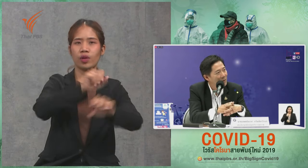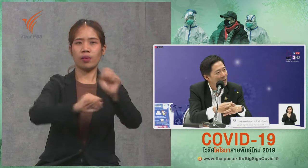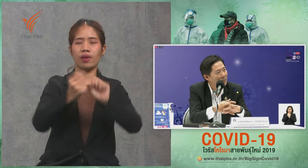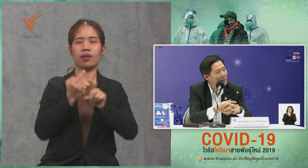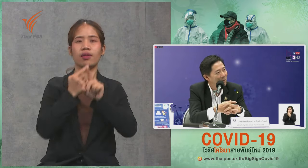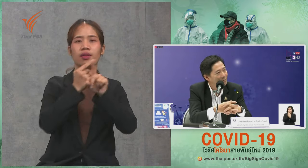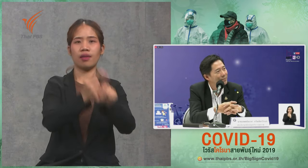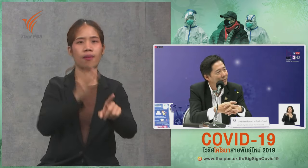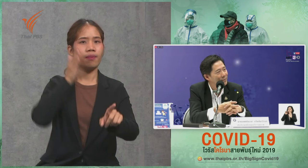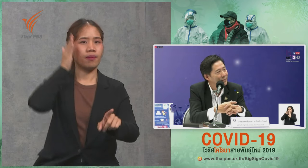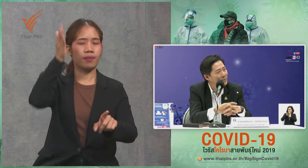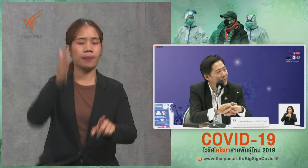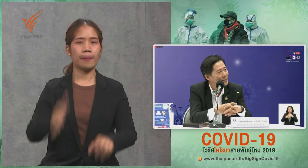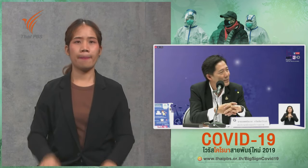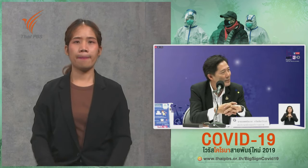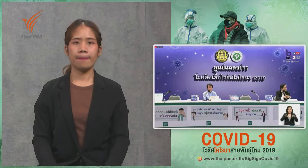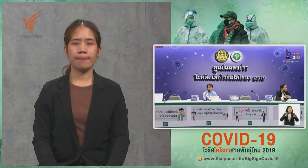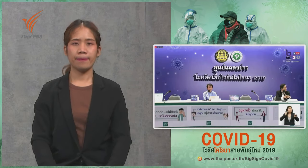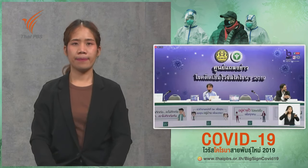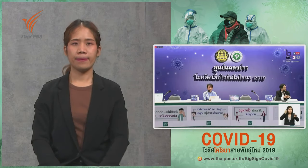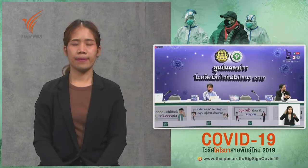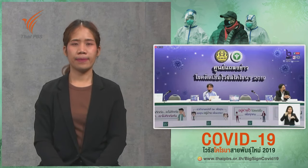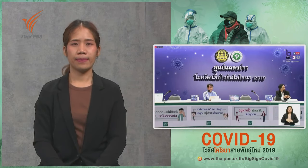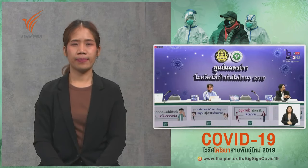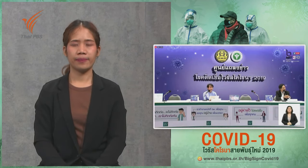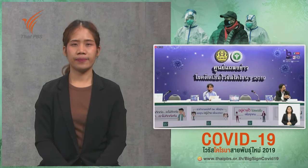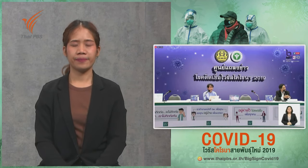สถานพยาบาลต่อไปครับ